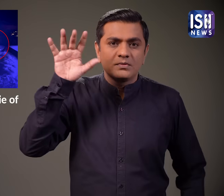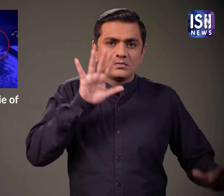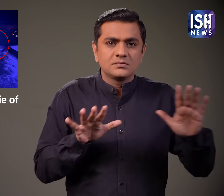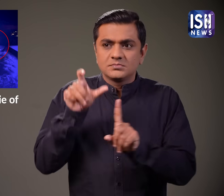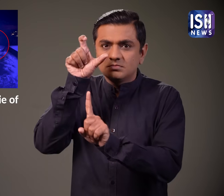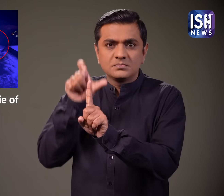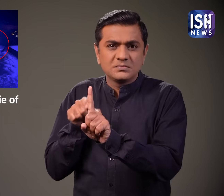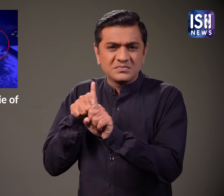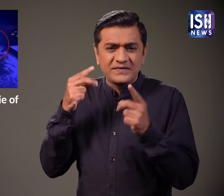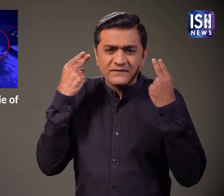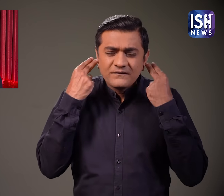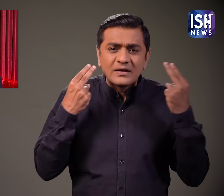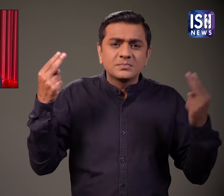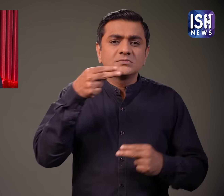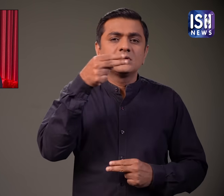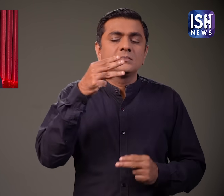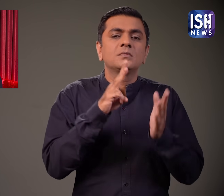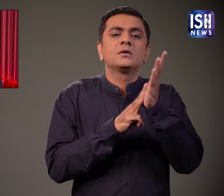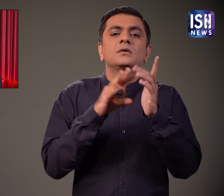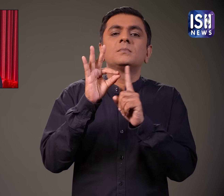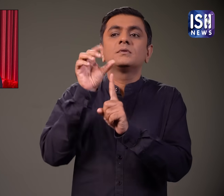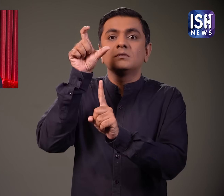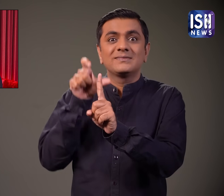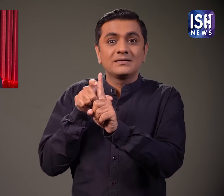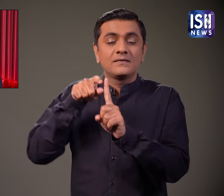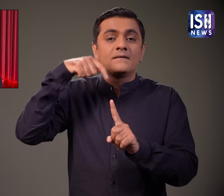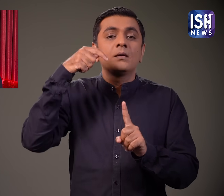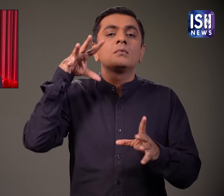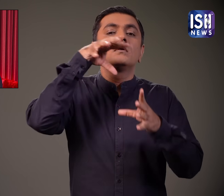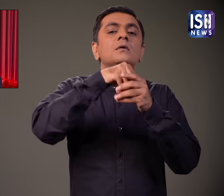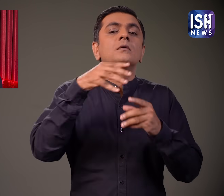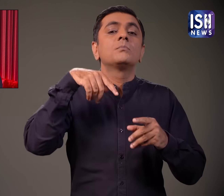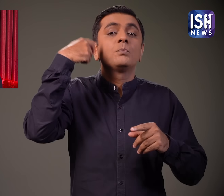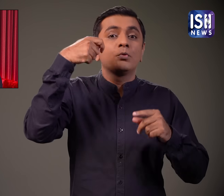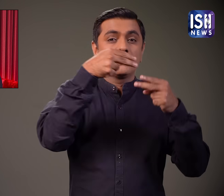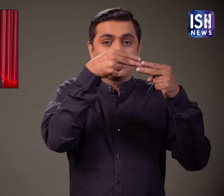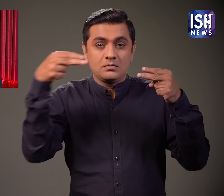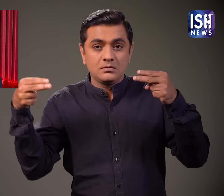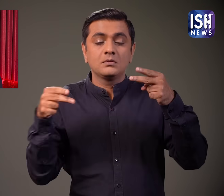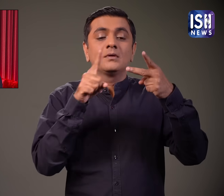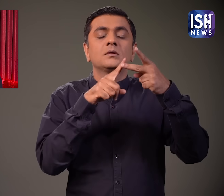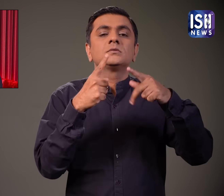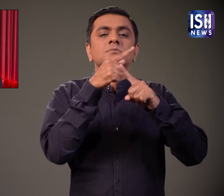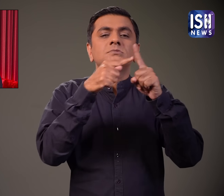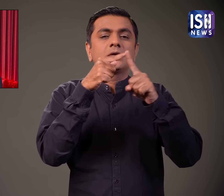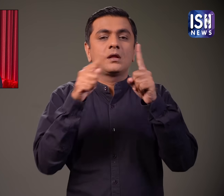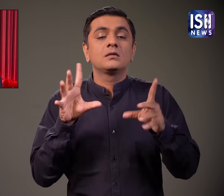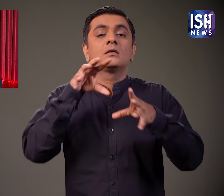अमरिकी और केनेडाई अभीनेता माथ्यू पैरी फिल्मों और सीरियल में अपनी